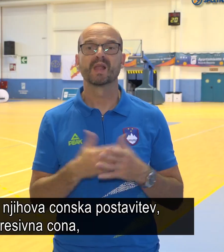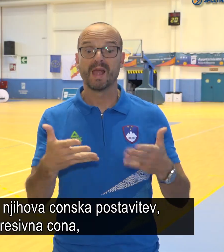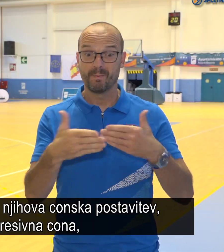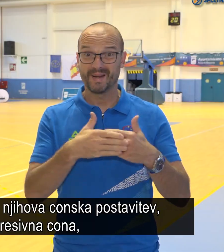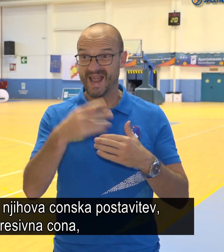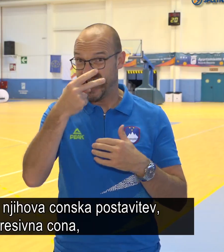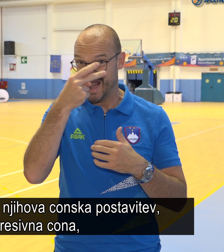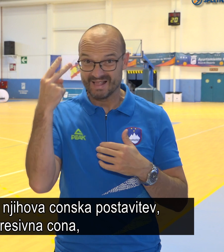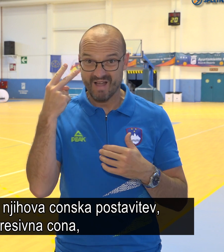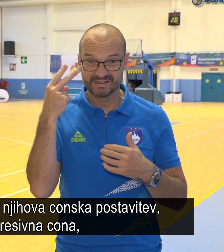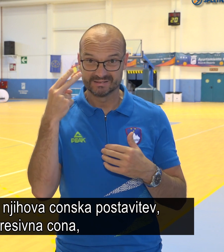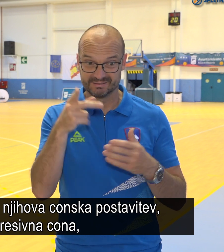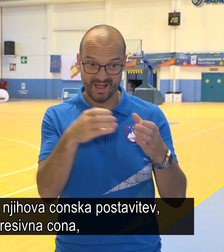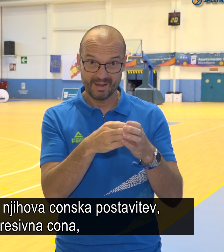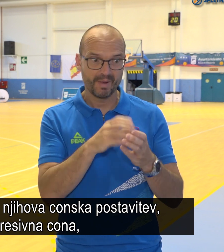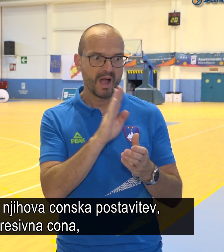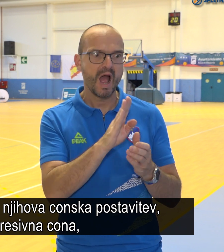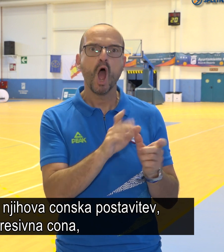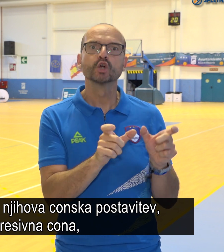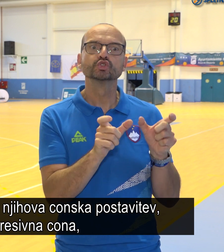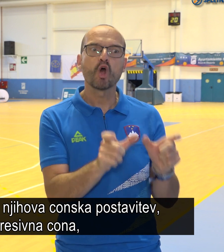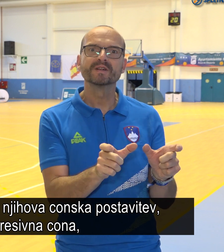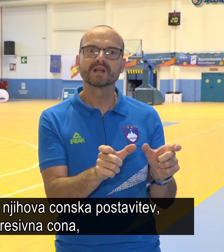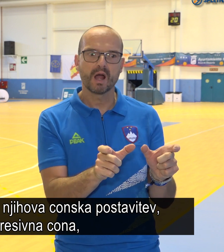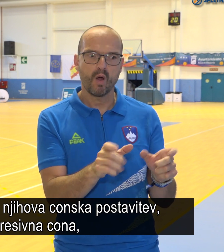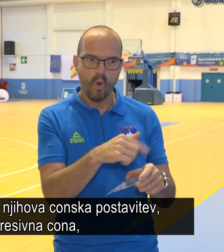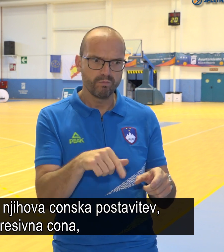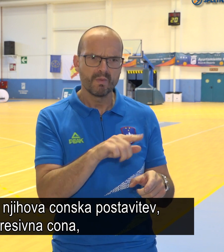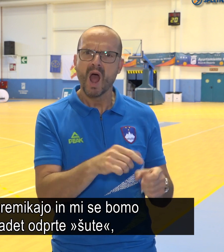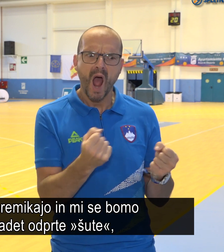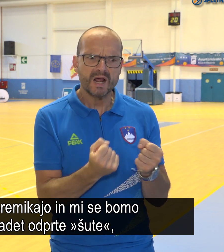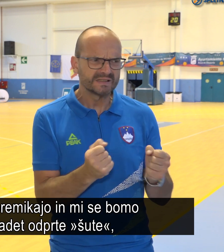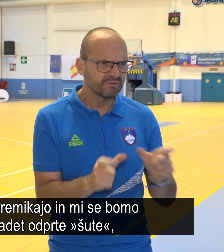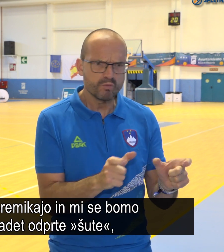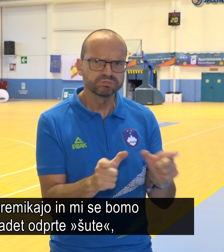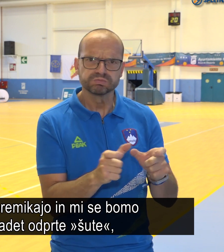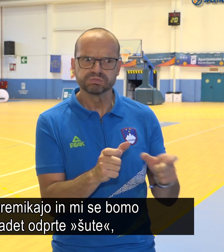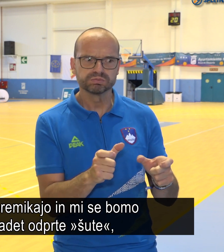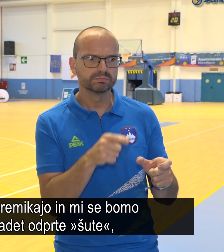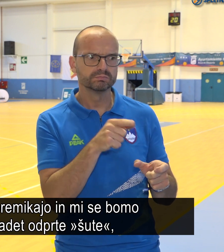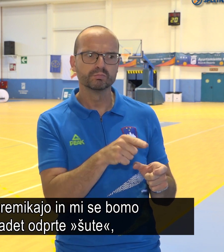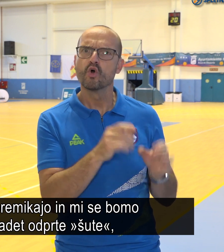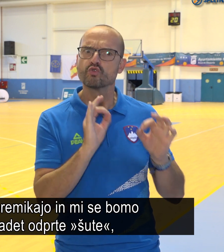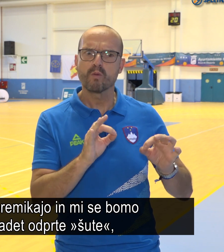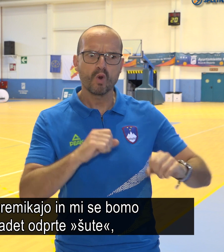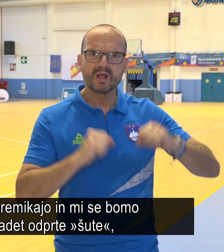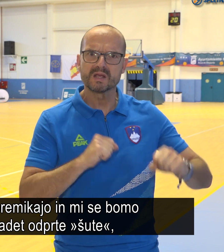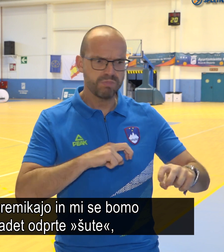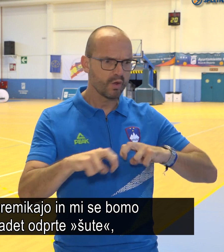Litvancih je v bistvu njihova conska postavitev, njihova agresivna cona, kjer se zelo dobro premikajo in tle se